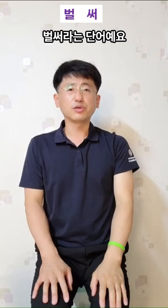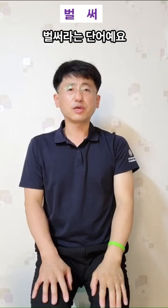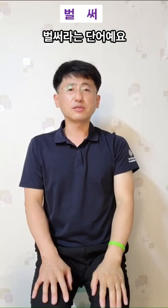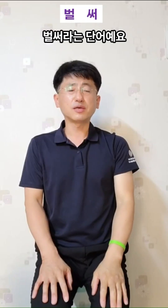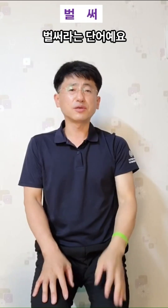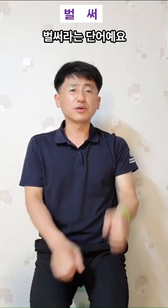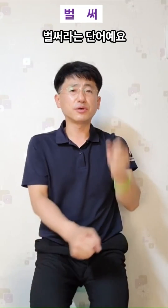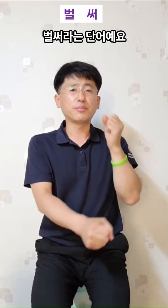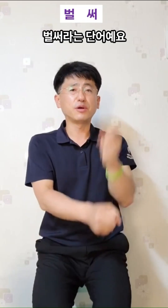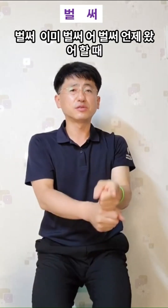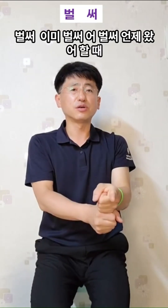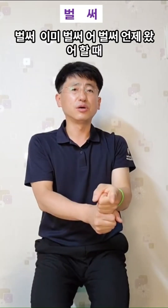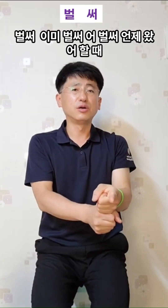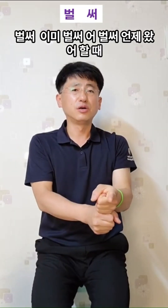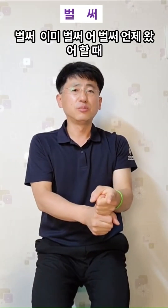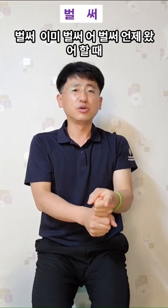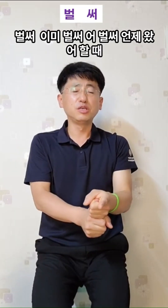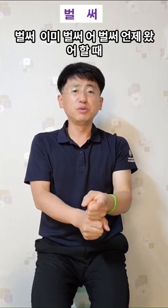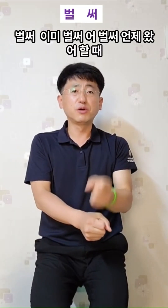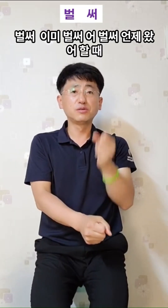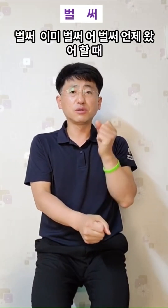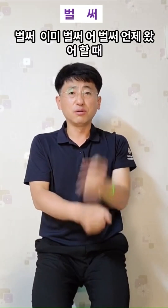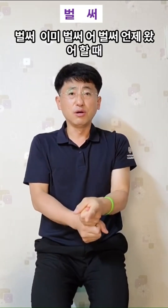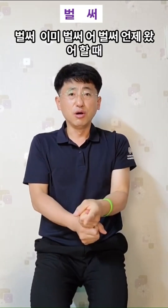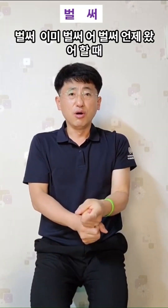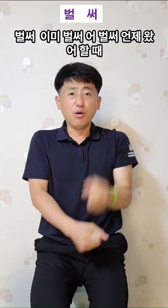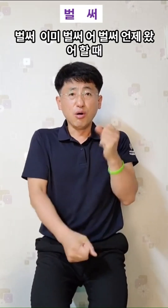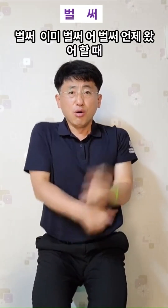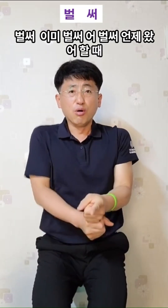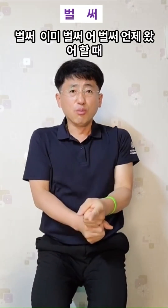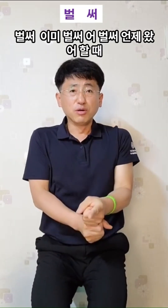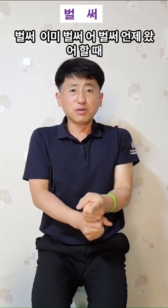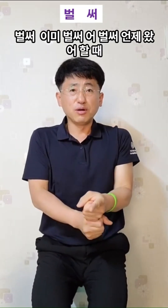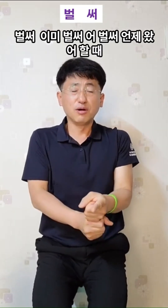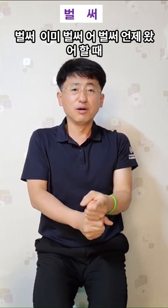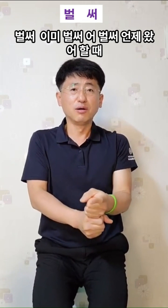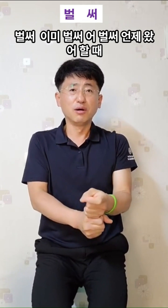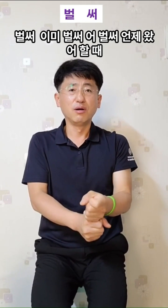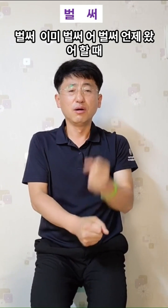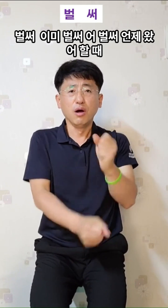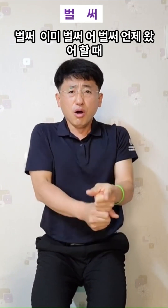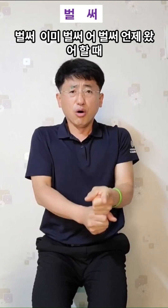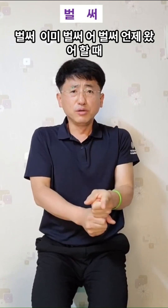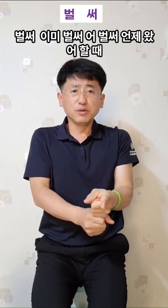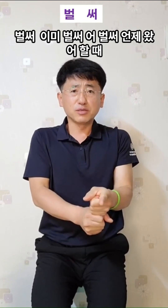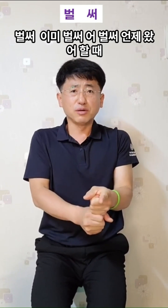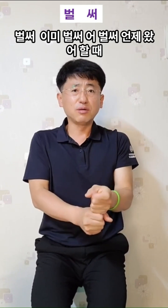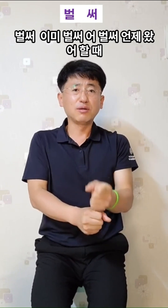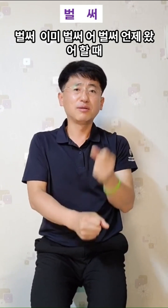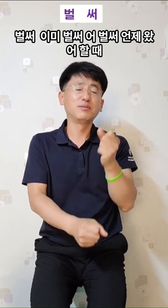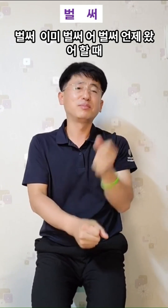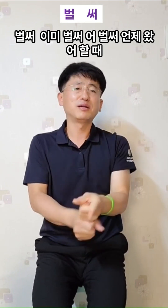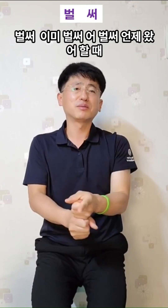벌써라는 단어예요. 벌써. 이미 벌써. 벌써? 언제 왔어? 할 때